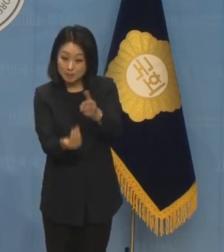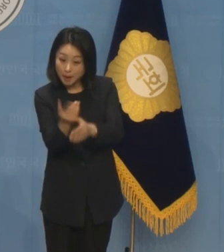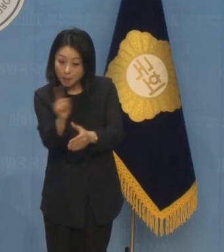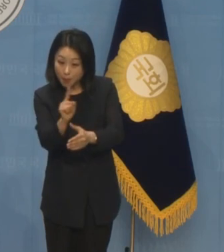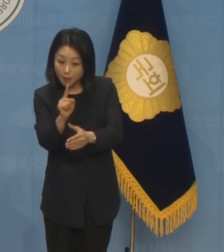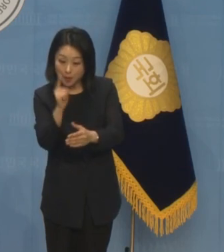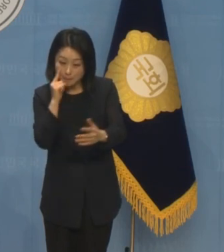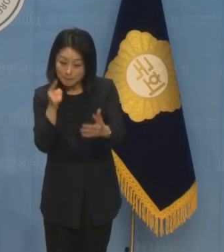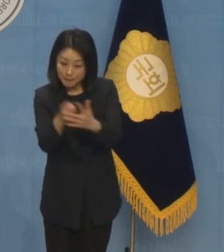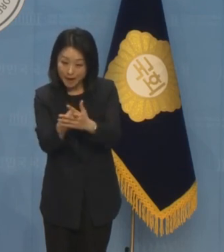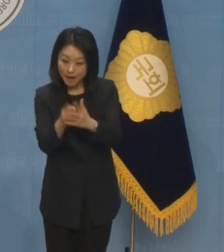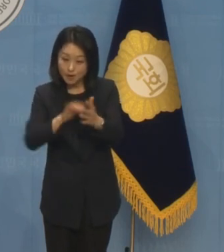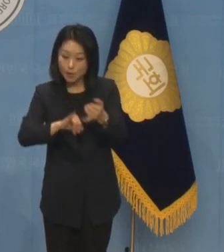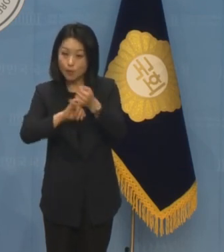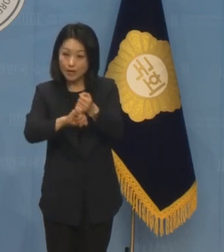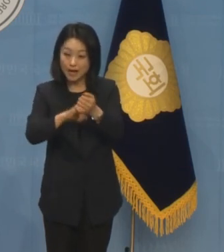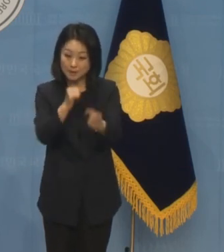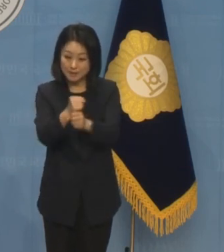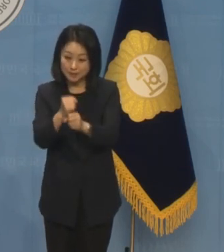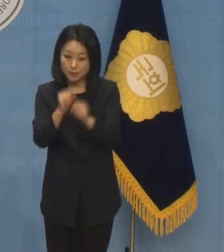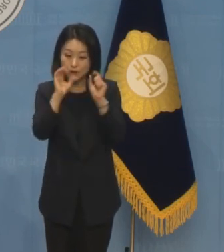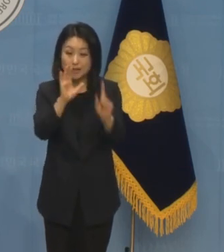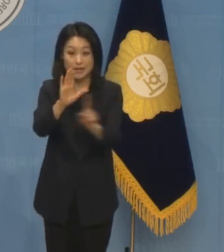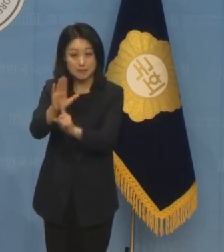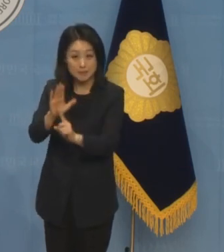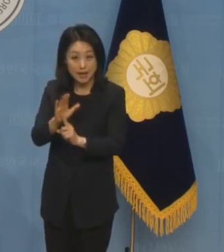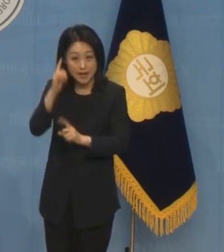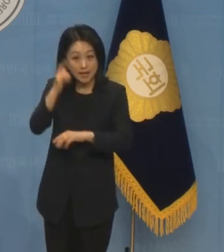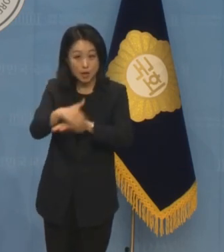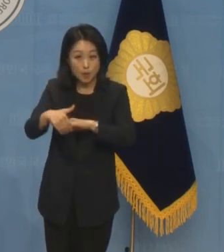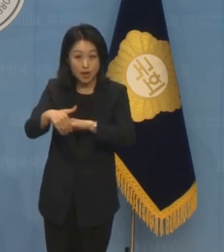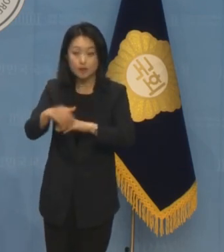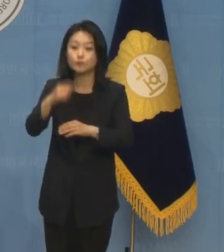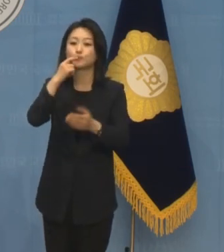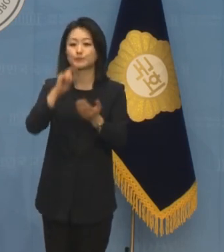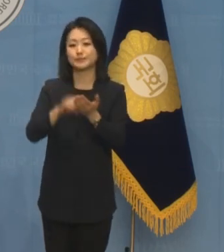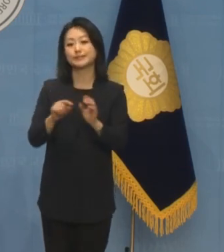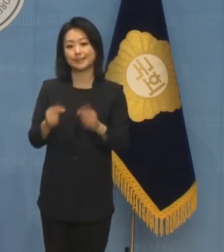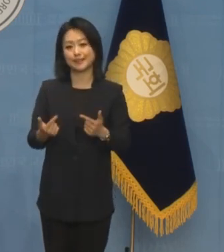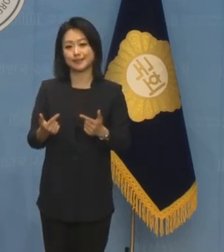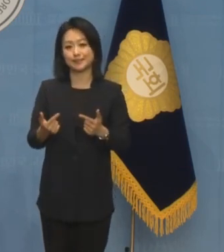거기에 맞춰 공약과 캠페인 전략을 내세우는 것은 쉽지 않은 일입니다.